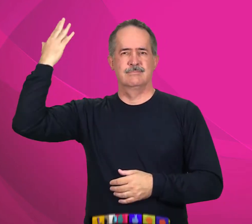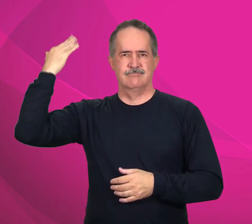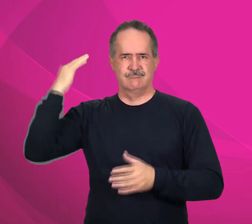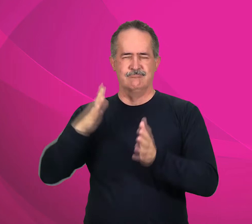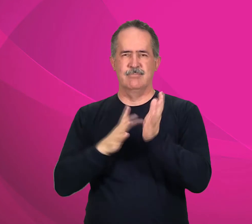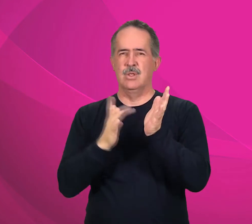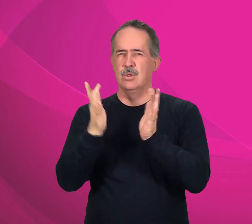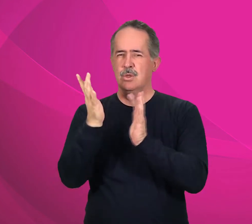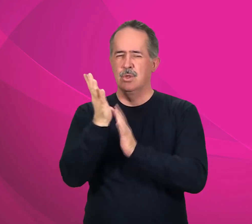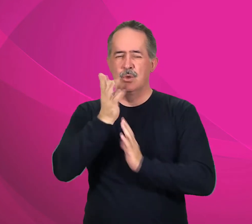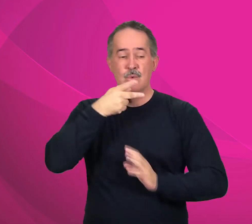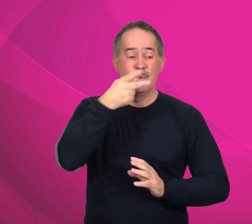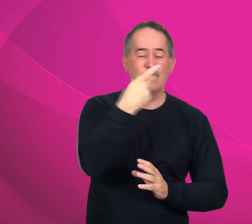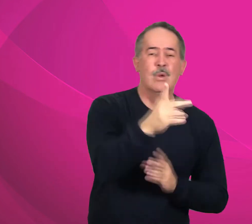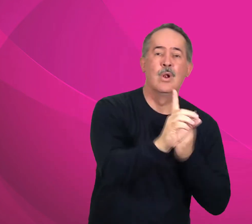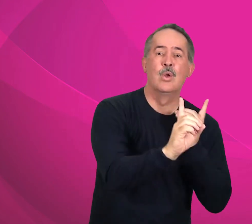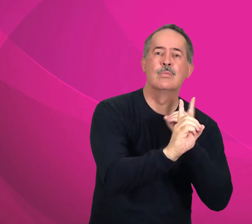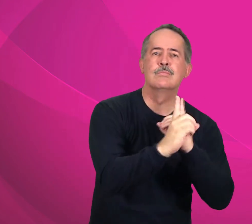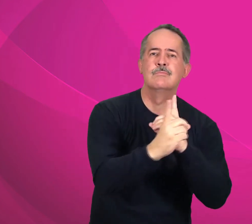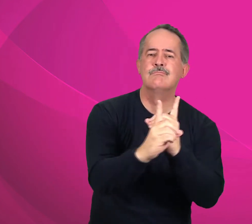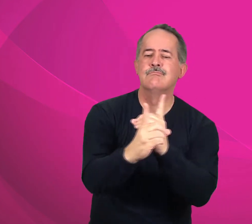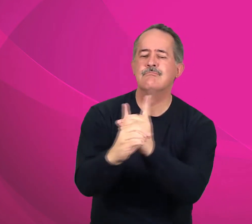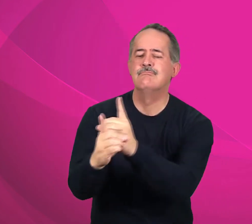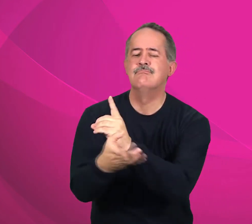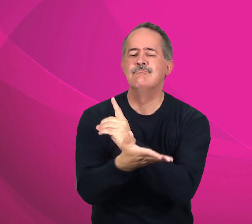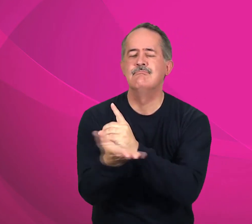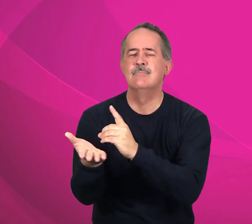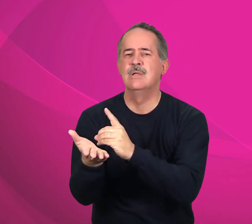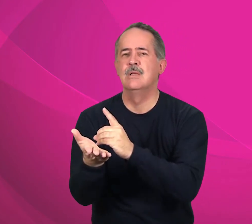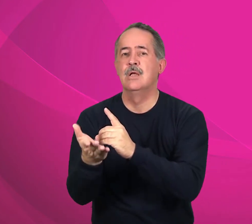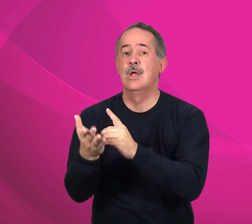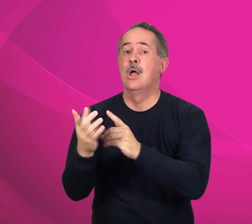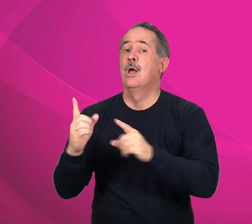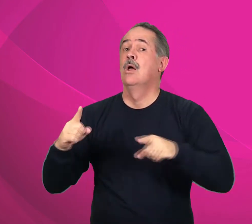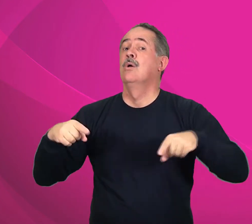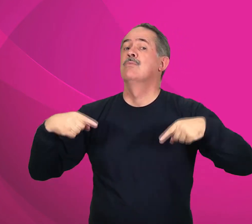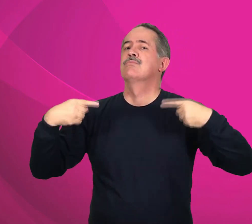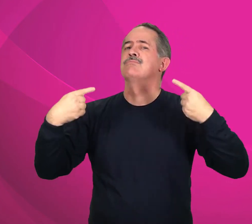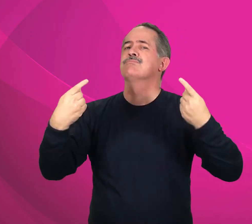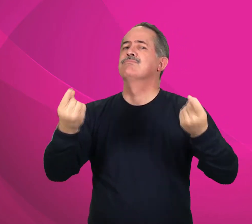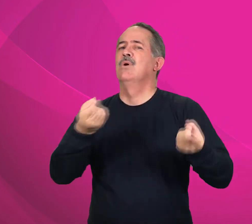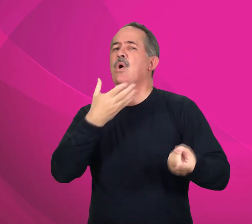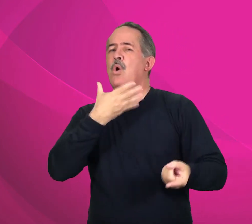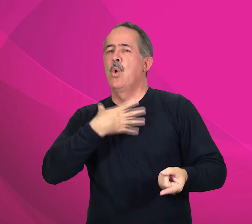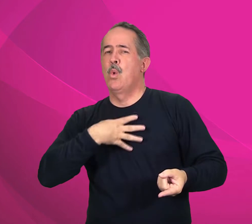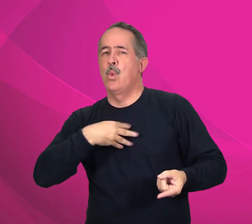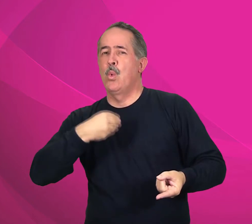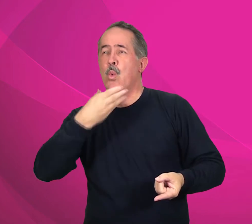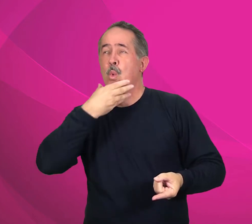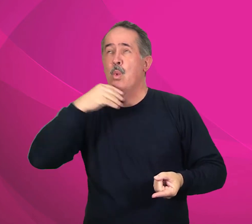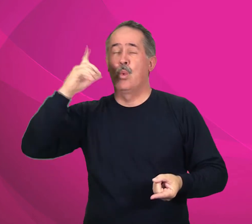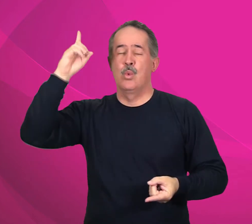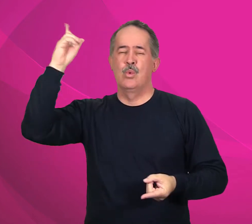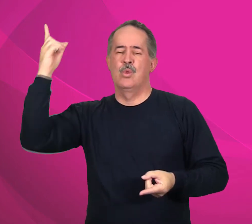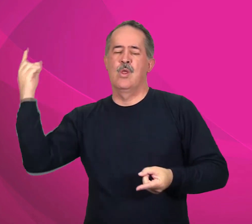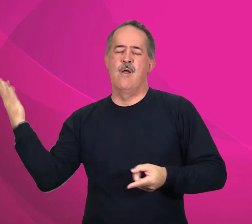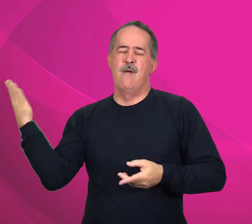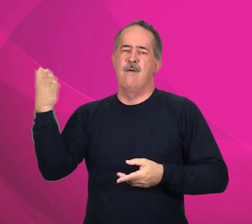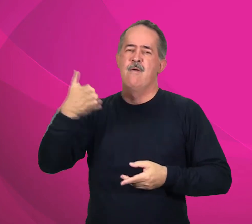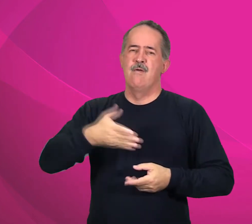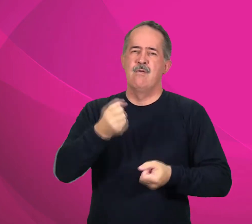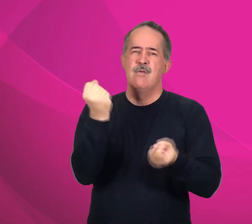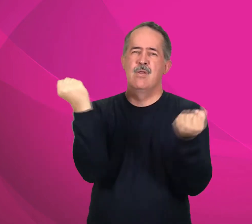jesus disse aos seus discípulos quando filho do homem vier com sua glória